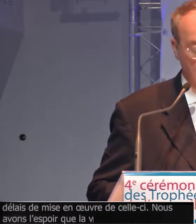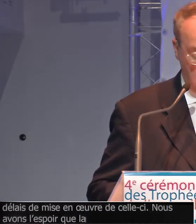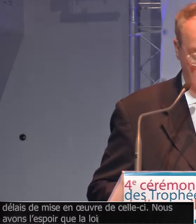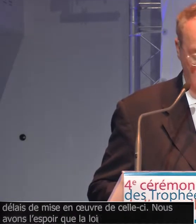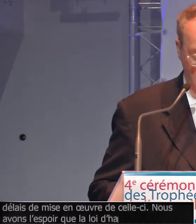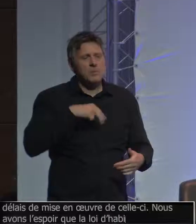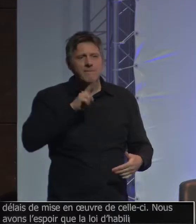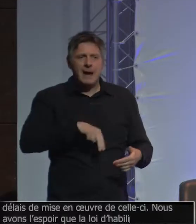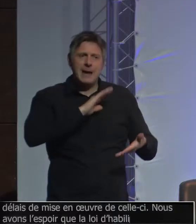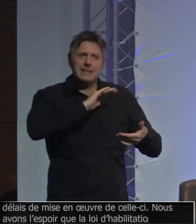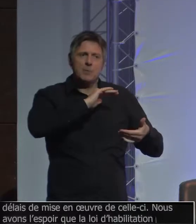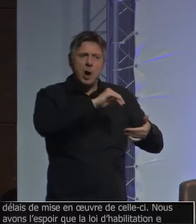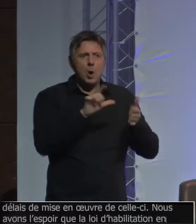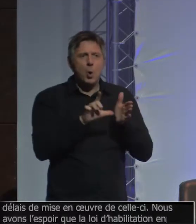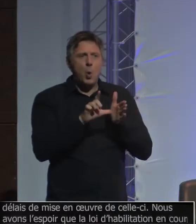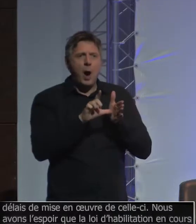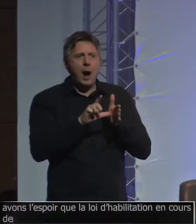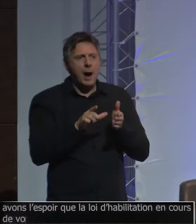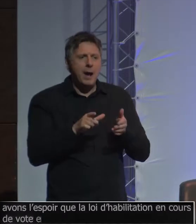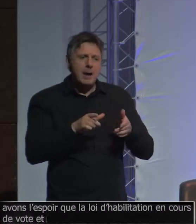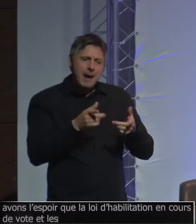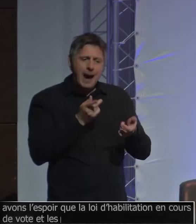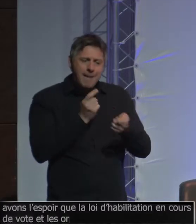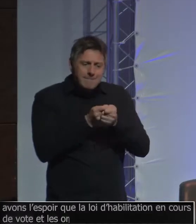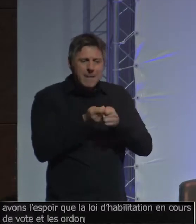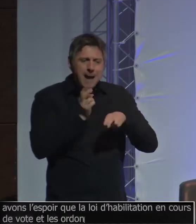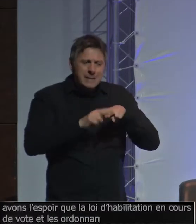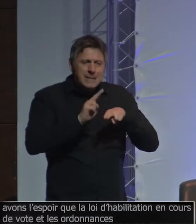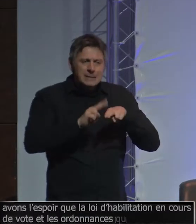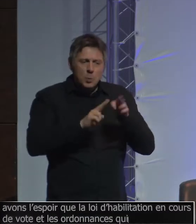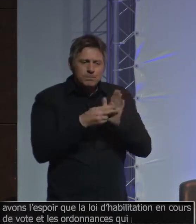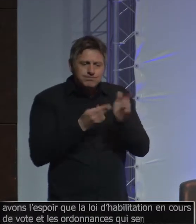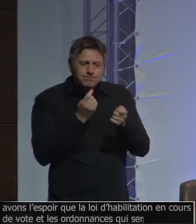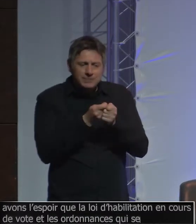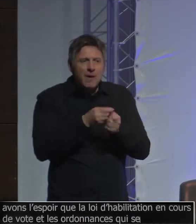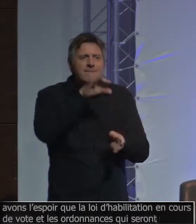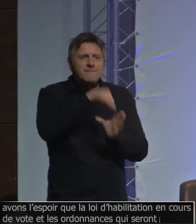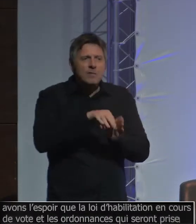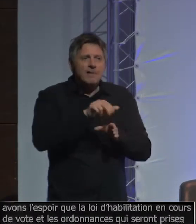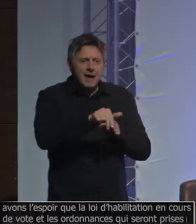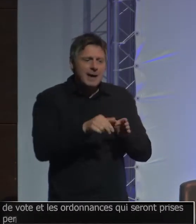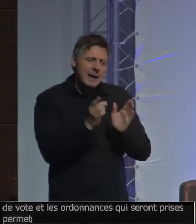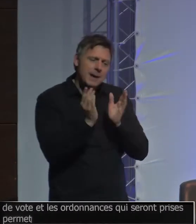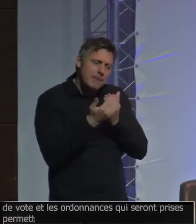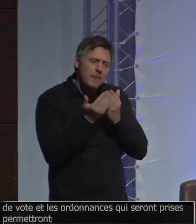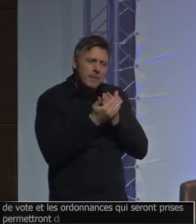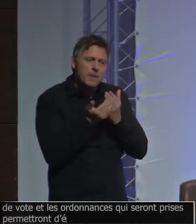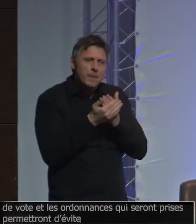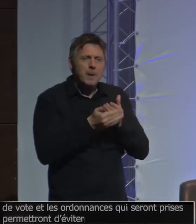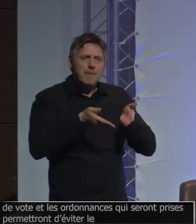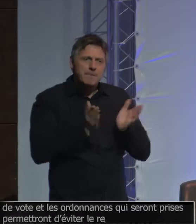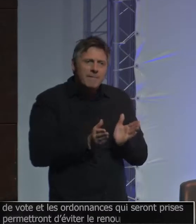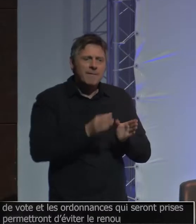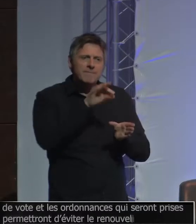espoir que la loi d'habilitation en cours de vote et les ordonnances qui seront prises pour son application permettront d'éviter